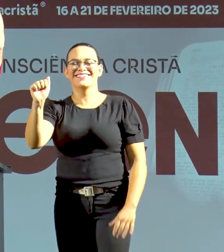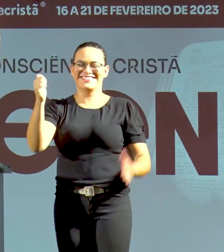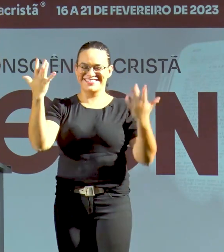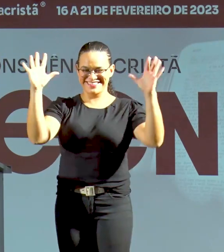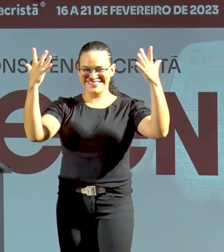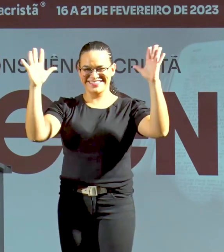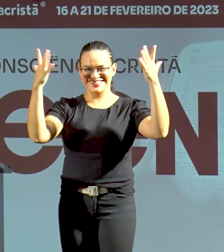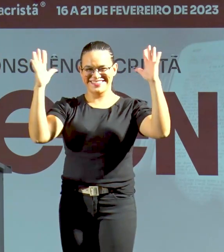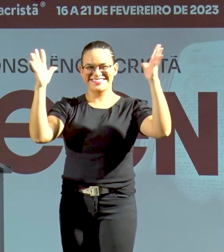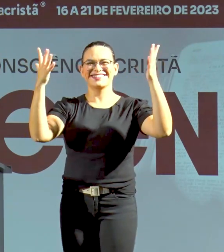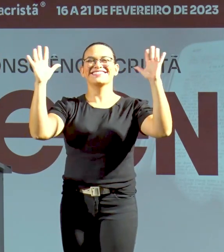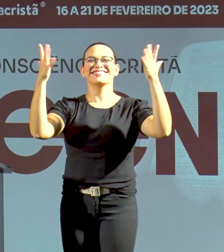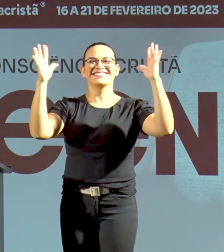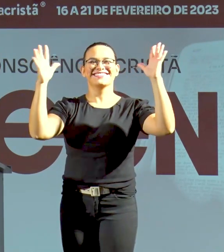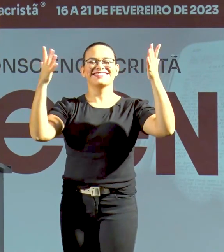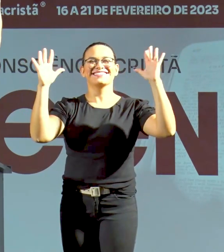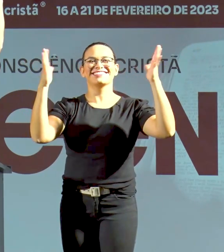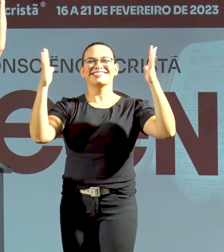amém